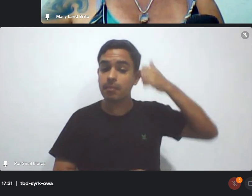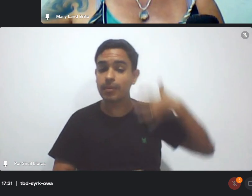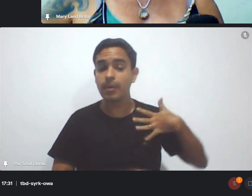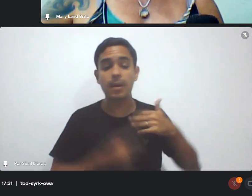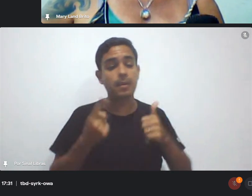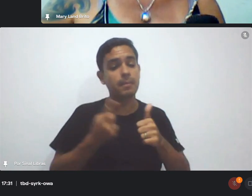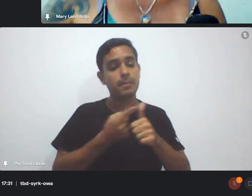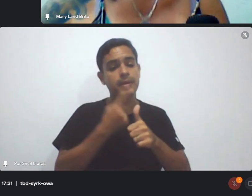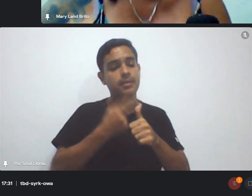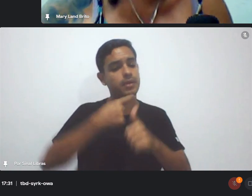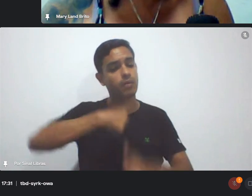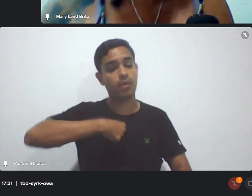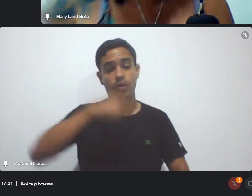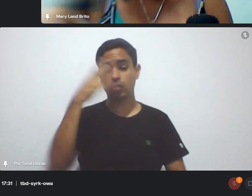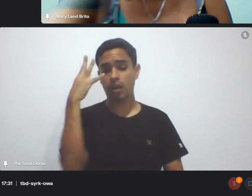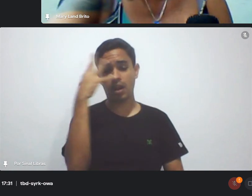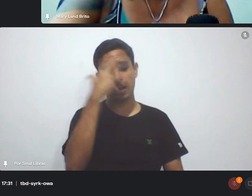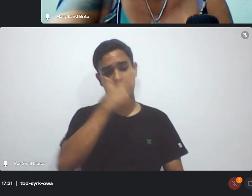tá?